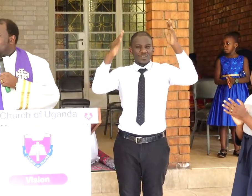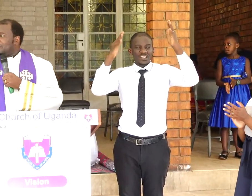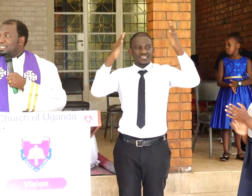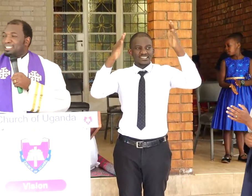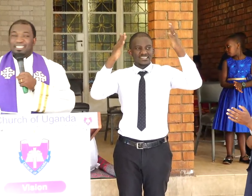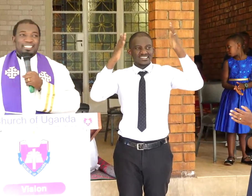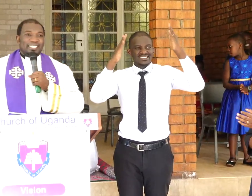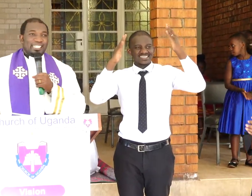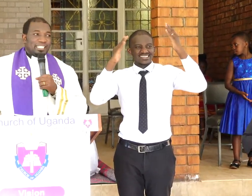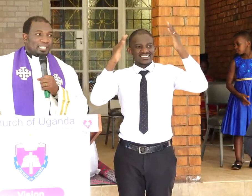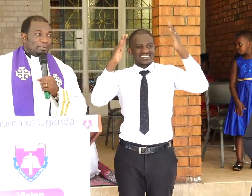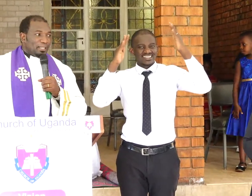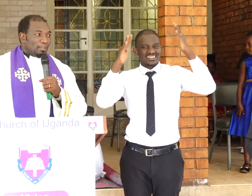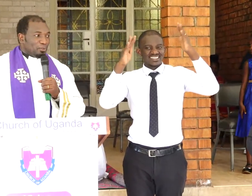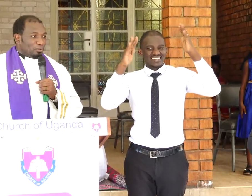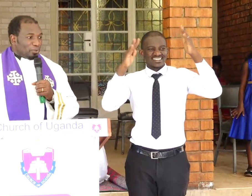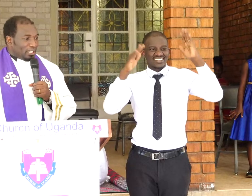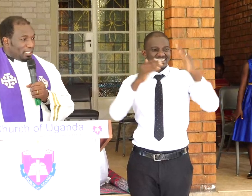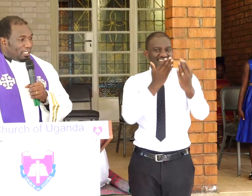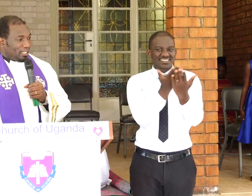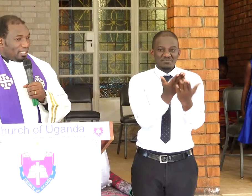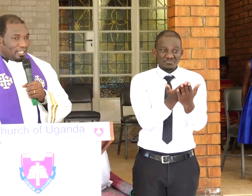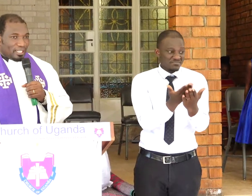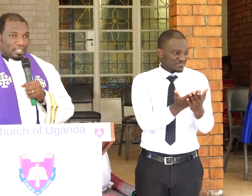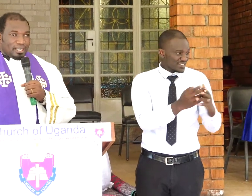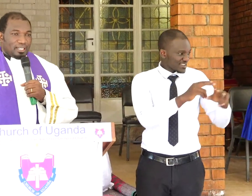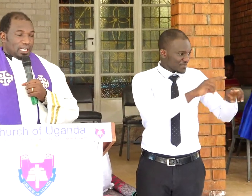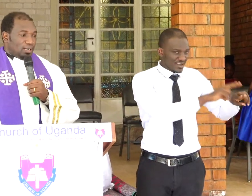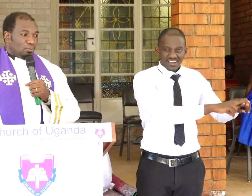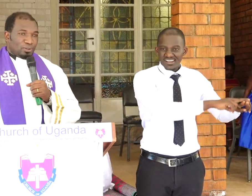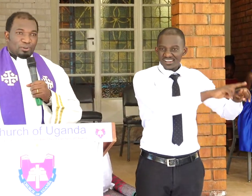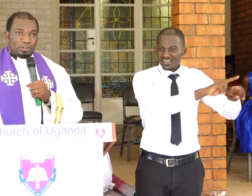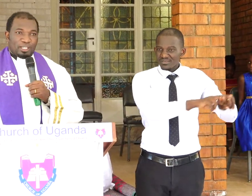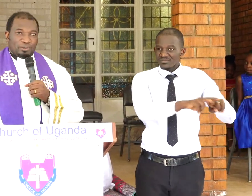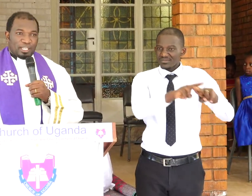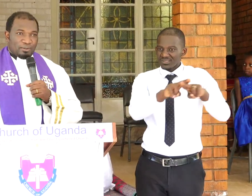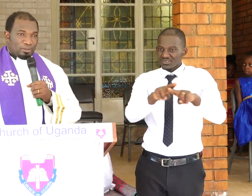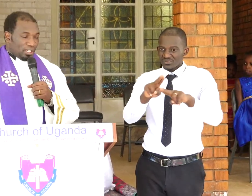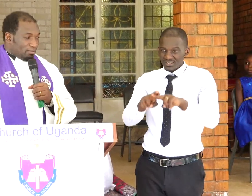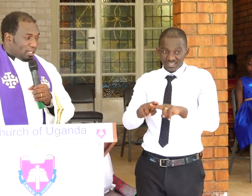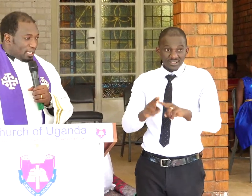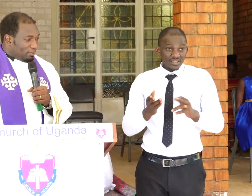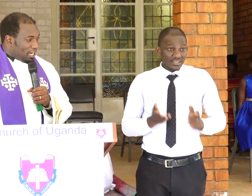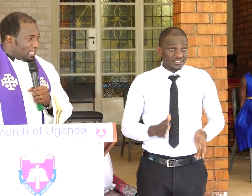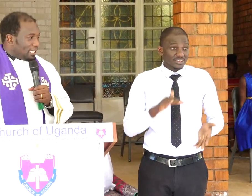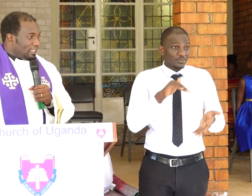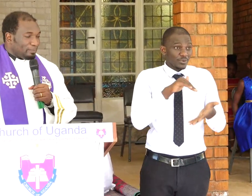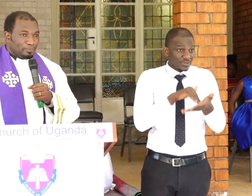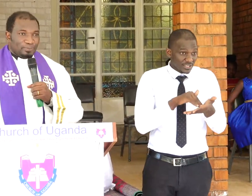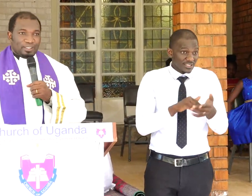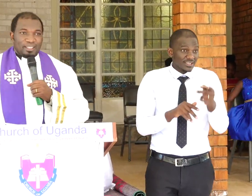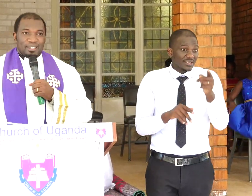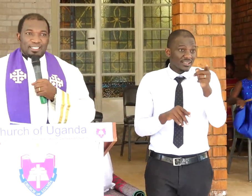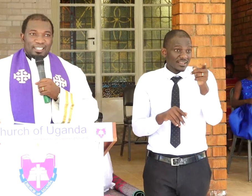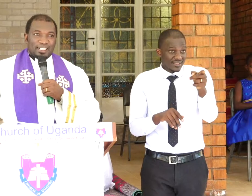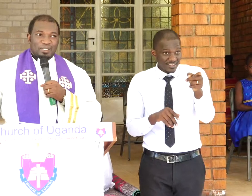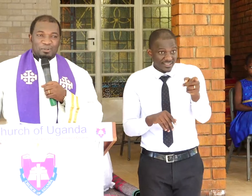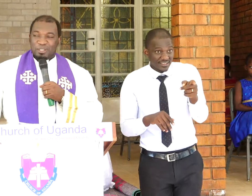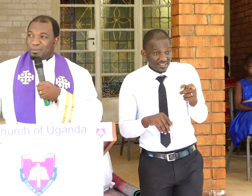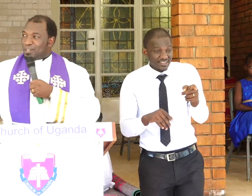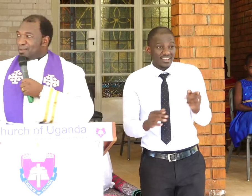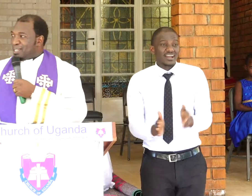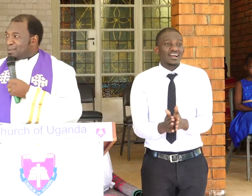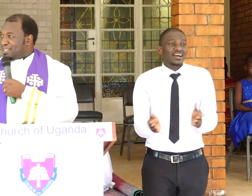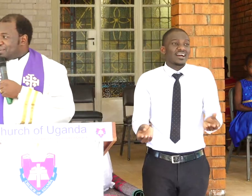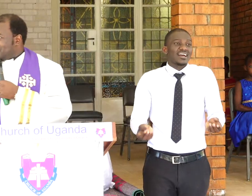Aleluya. Kansabe mutuule era nga omulokole oli akutambulira bwali.